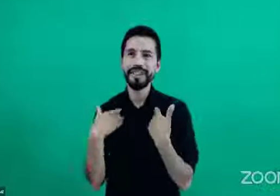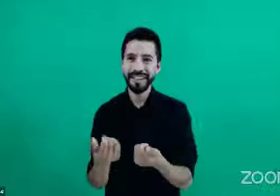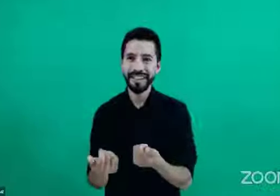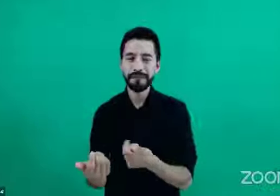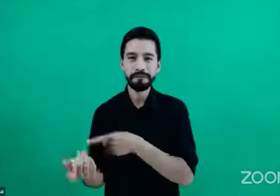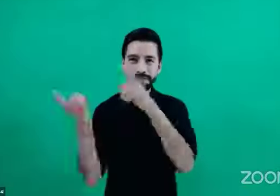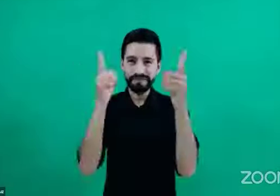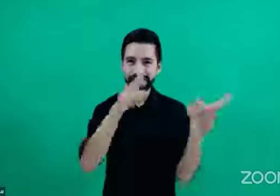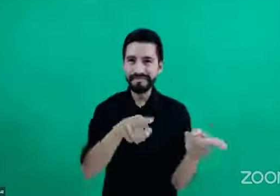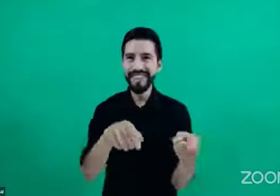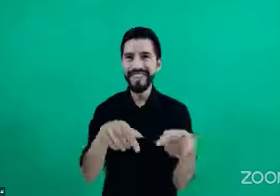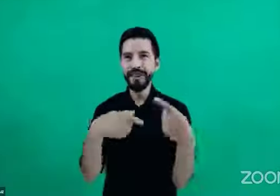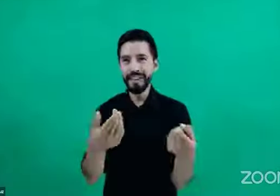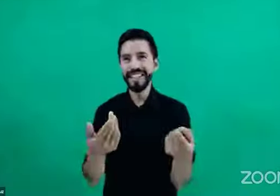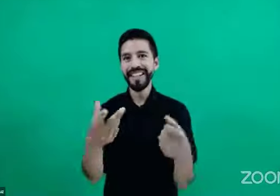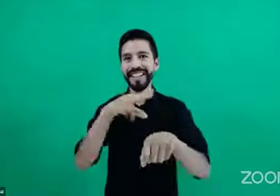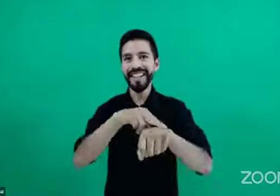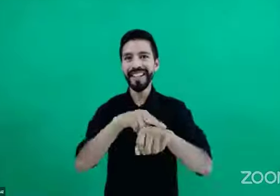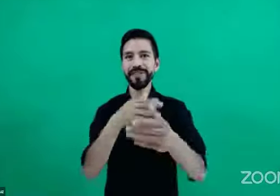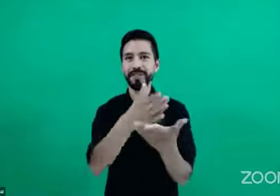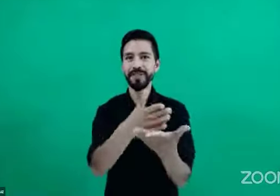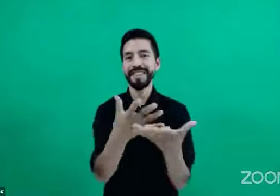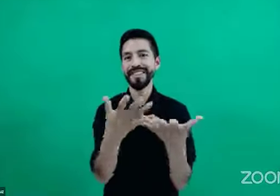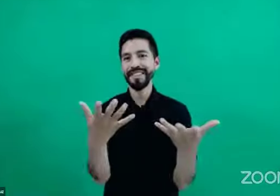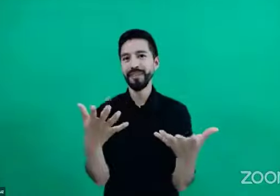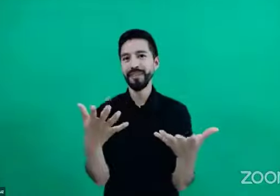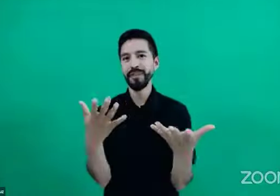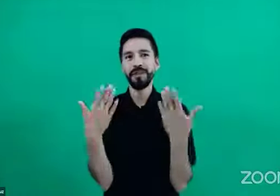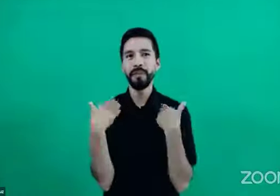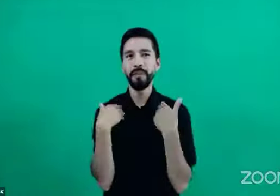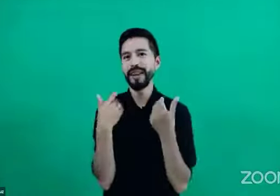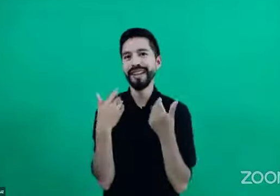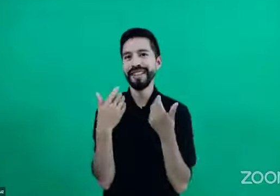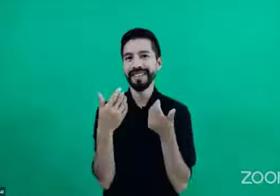no entiendan, o que quieran ir al doctor y